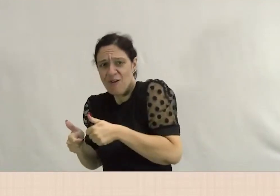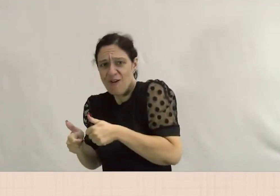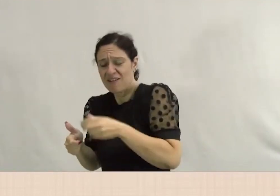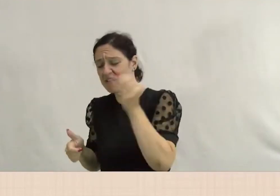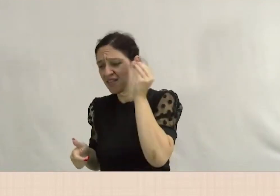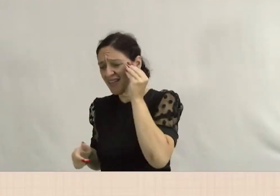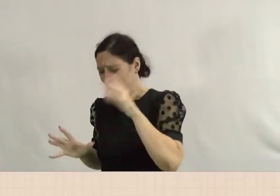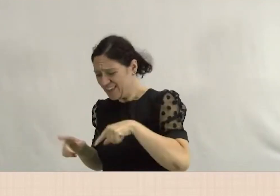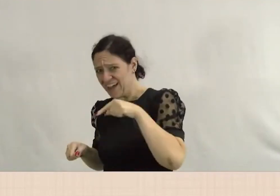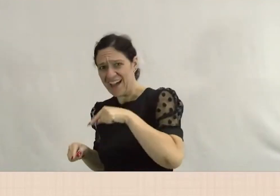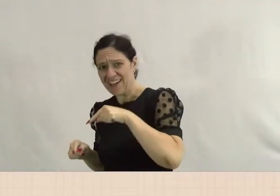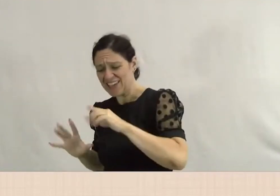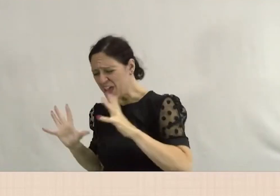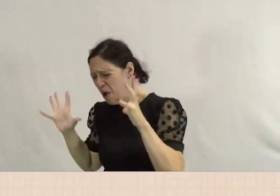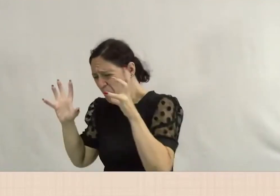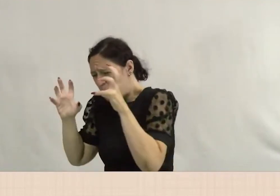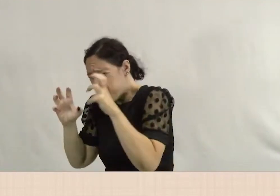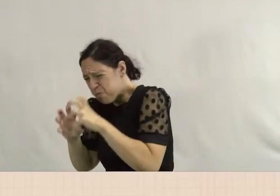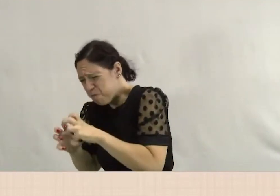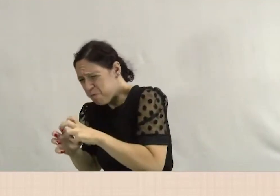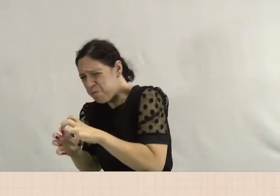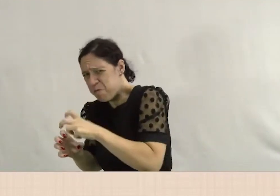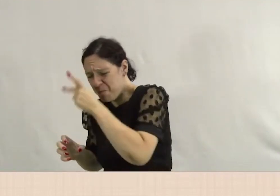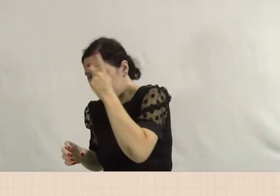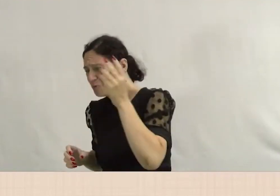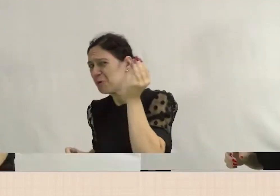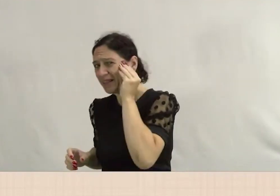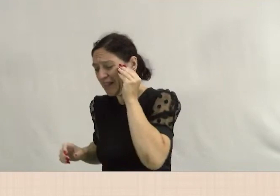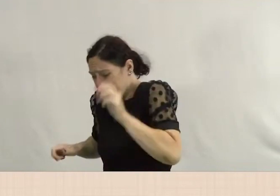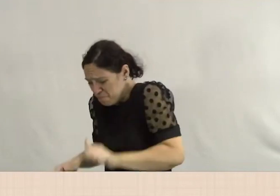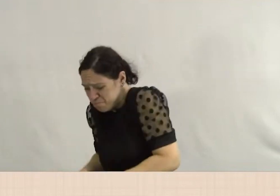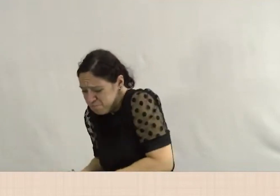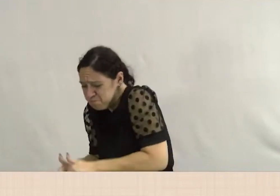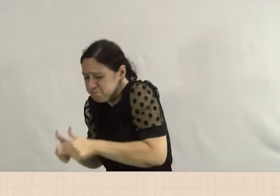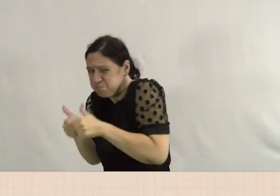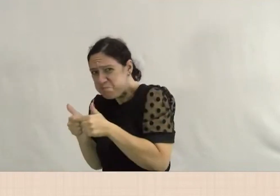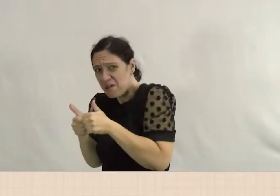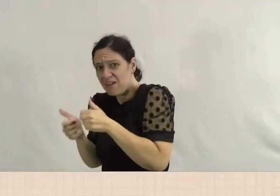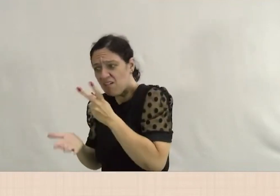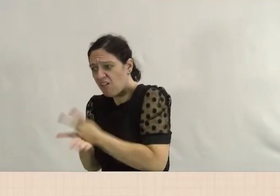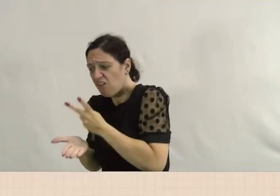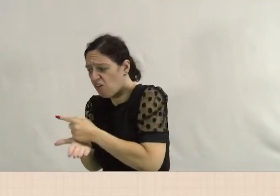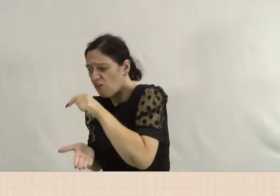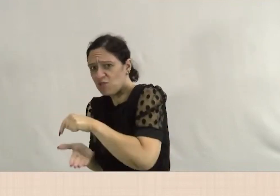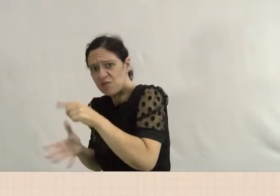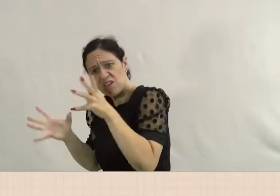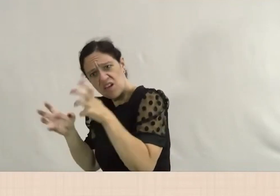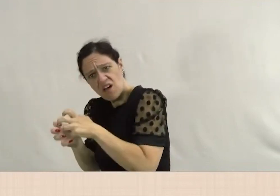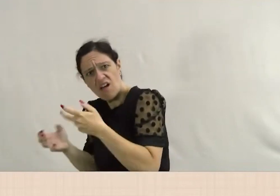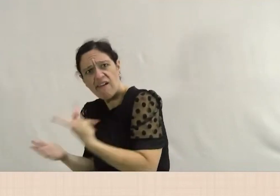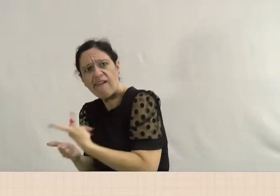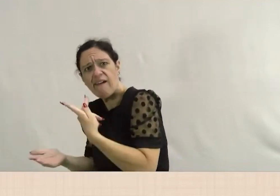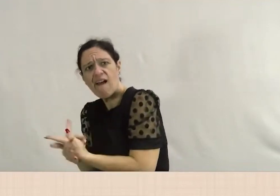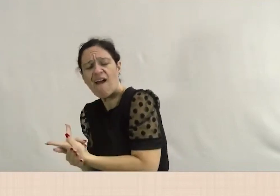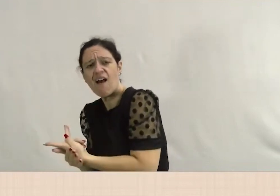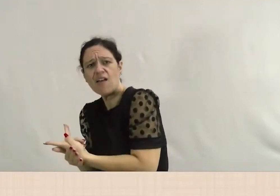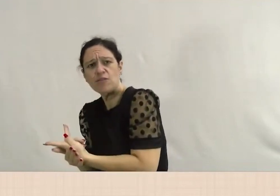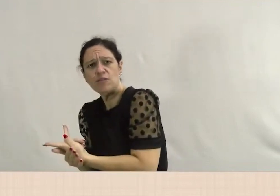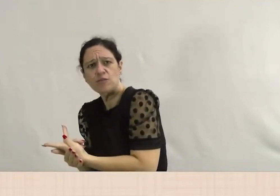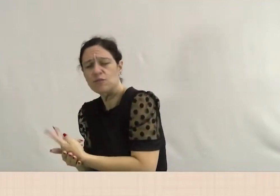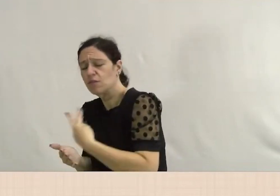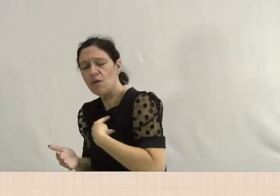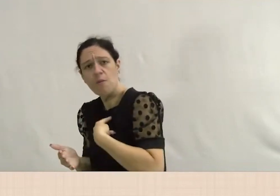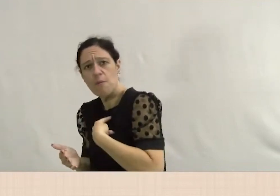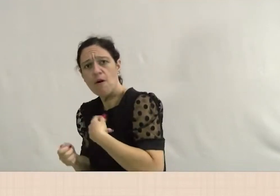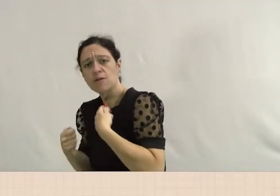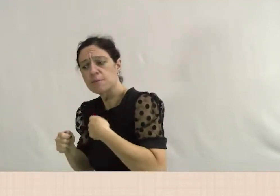Muitos cristãos estão fazendo isso, tentando ser um bom cristão ainda no reino errado. Por que eu digo